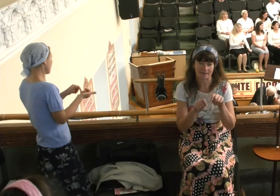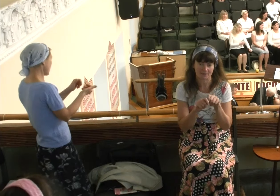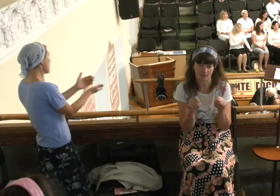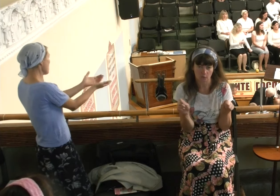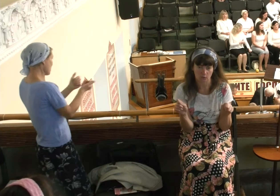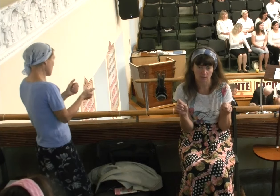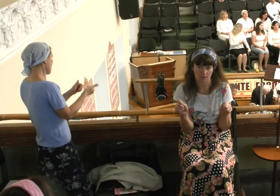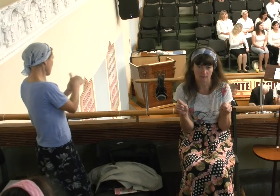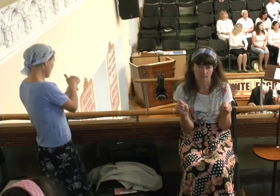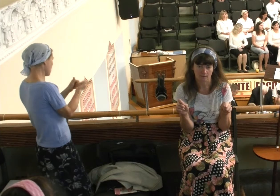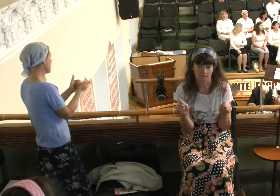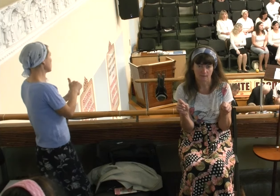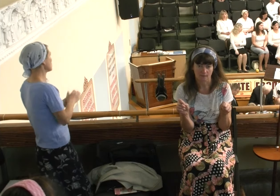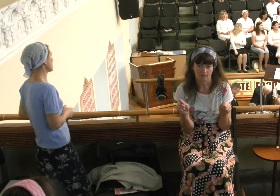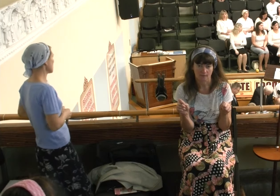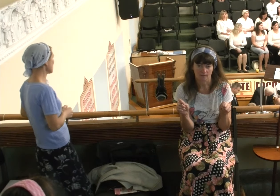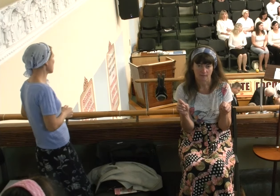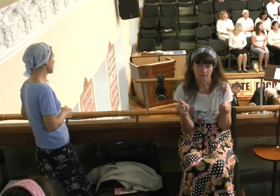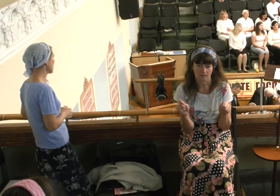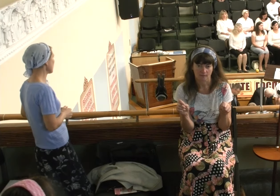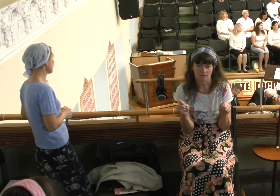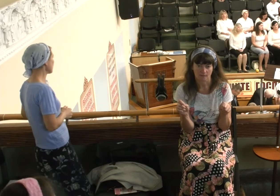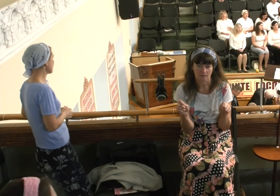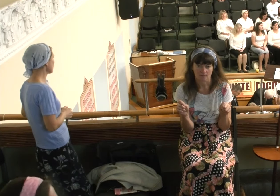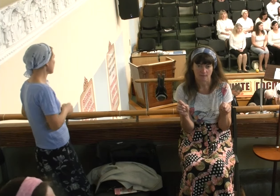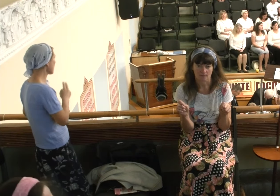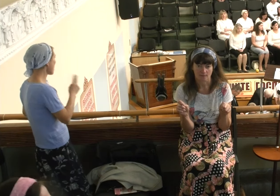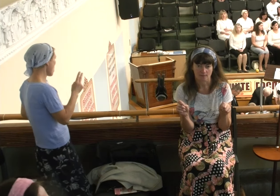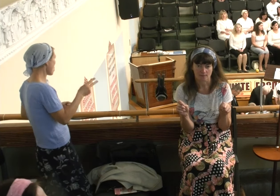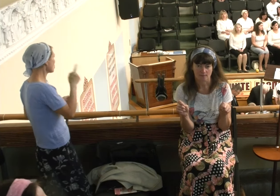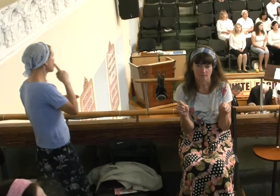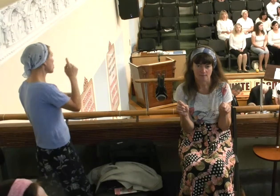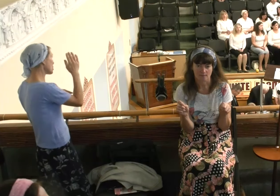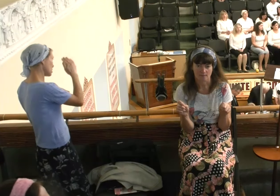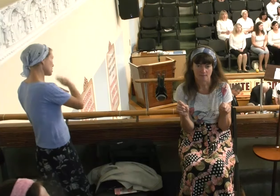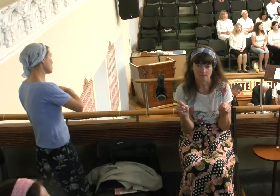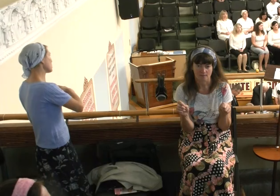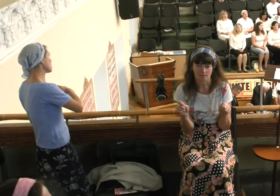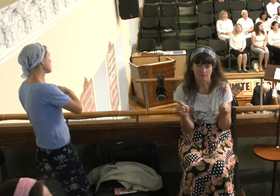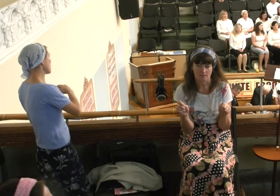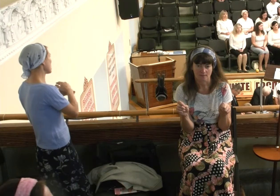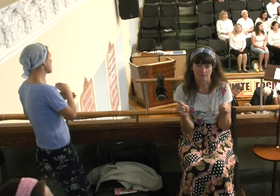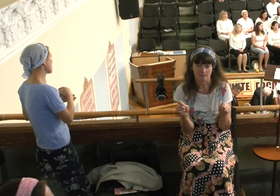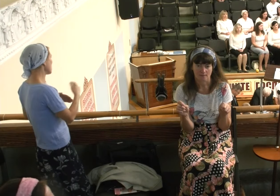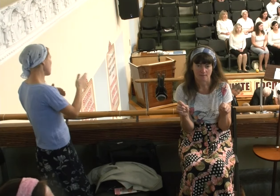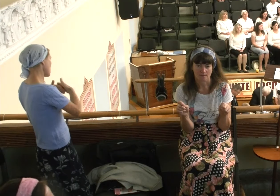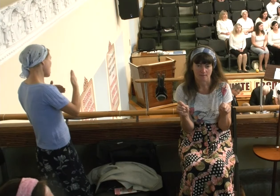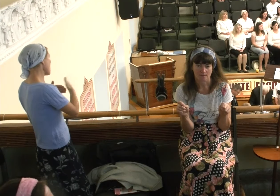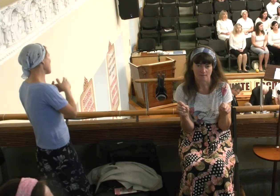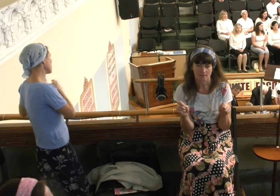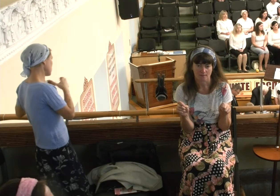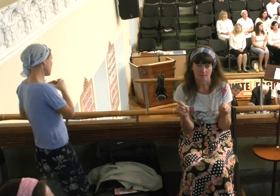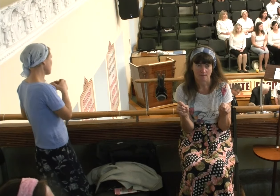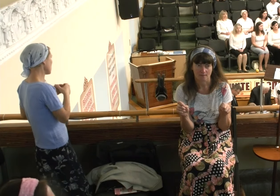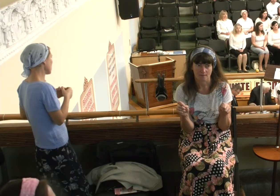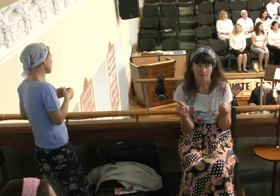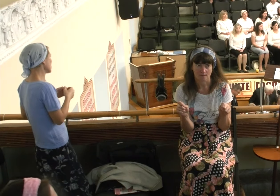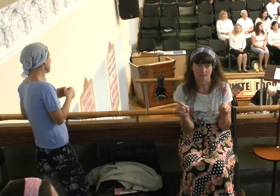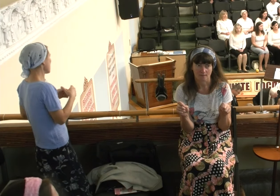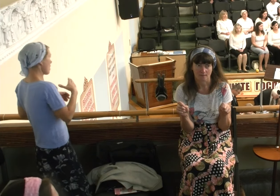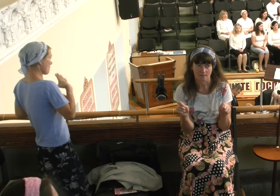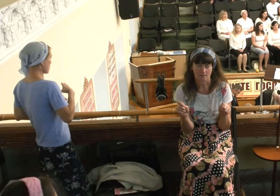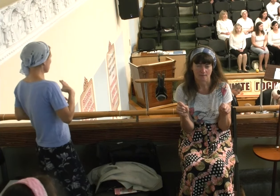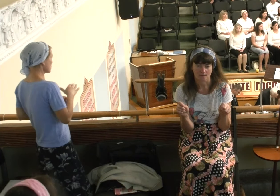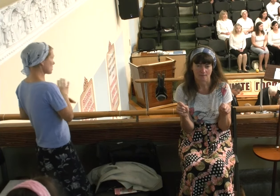Церкви нашего Братства. Кто находится на замечании или на церковном наказании, таких мы просим